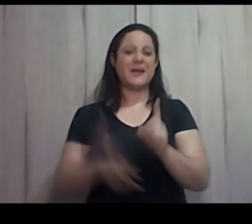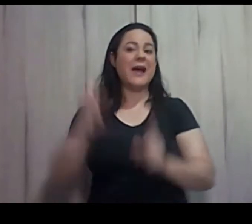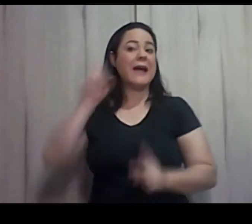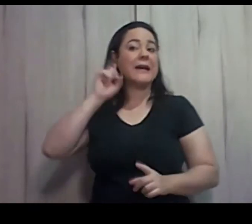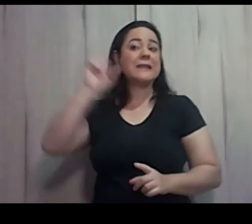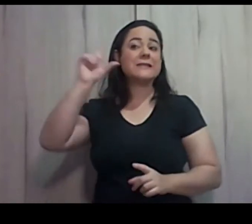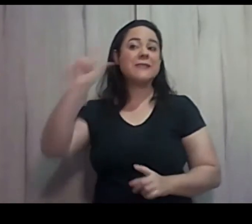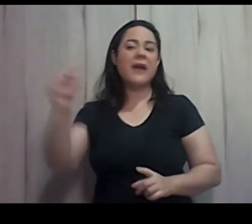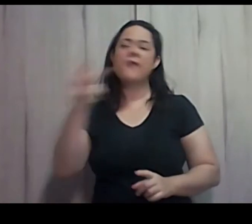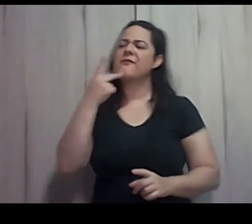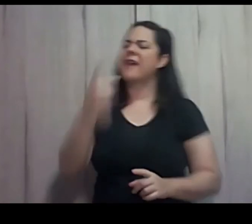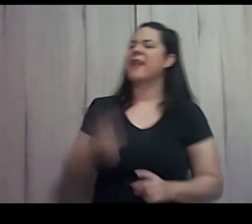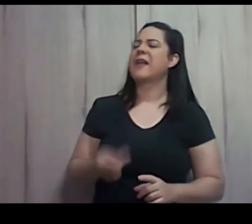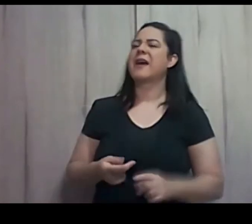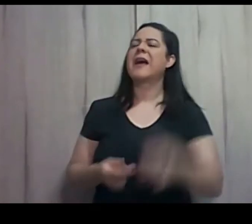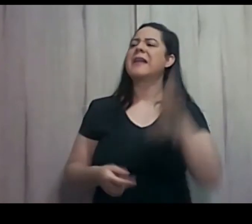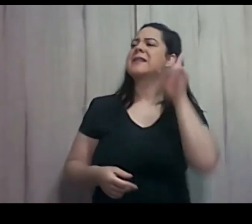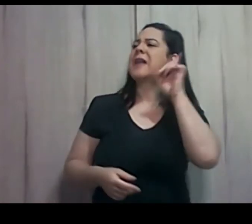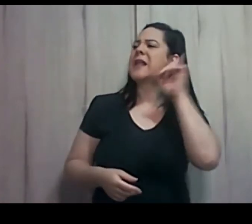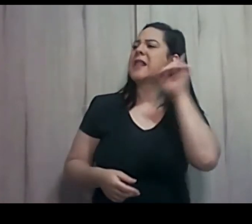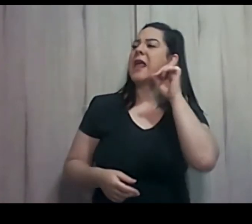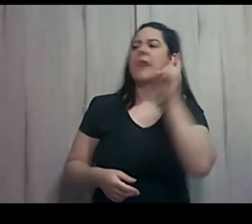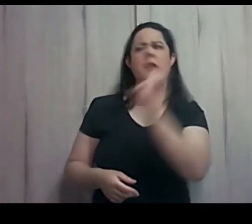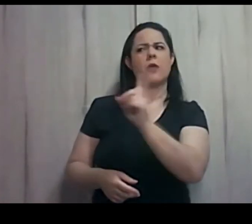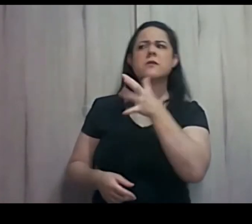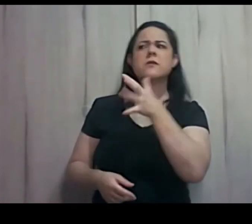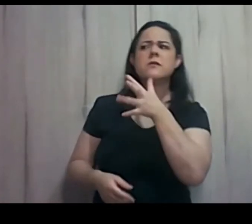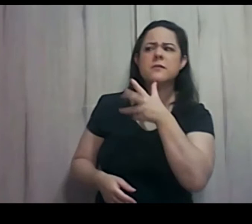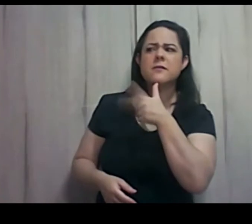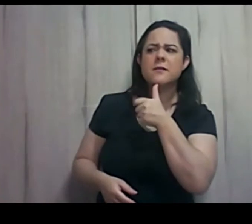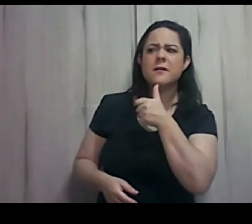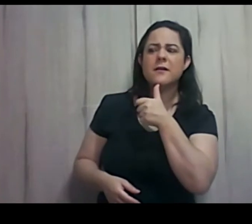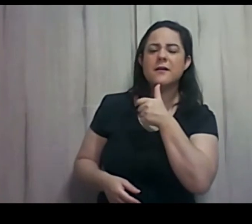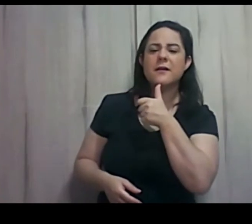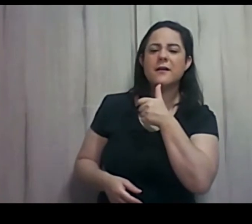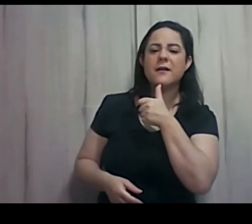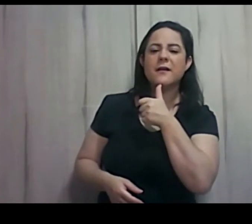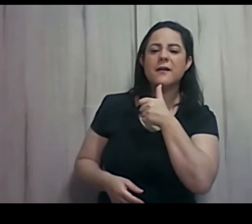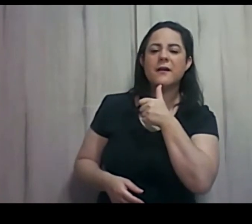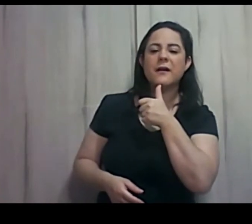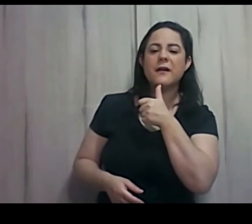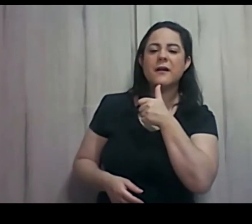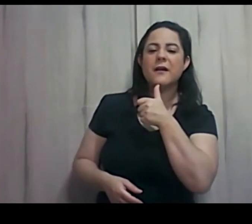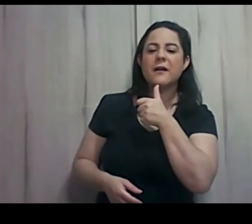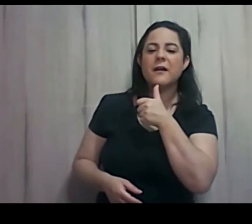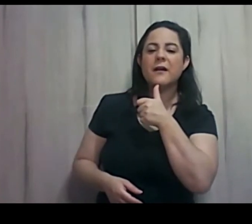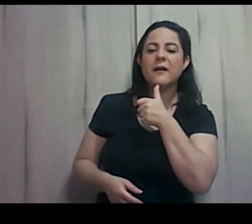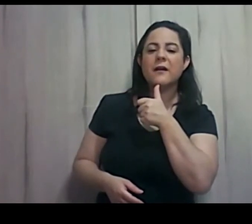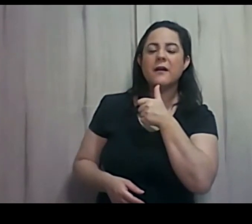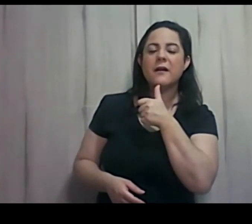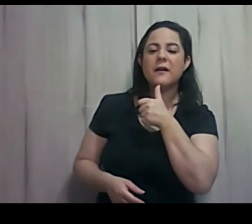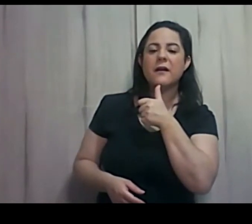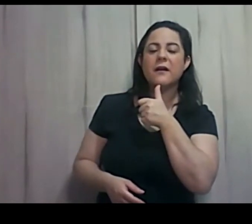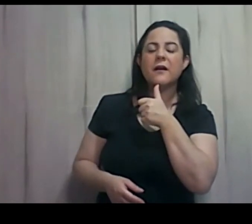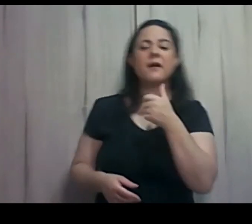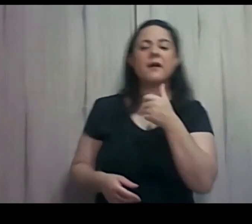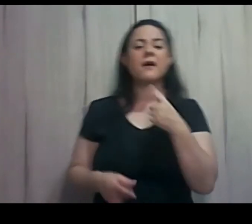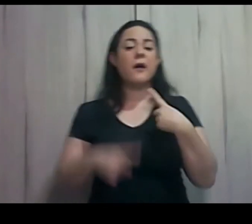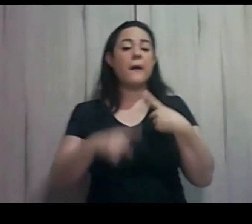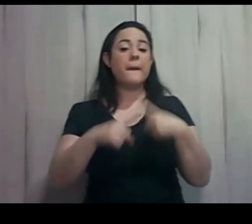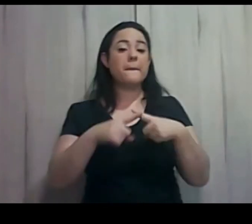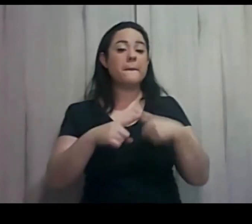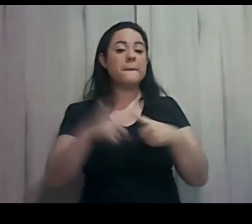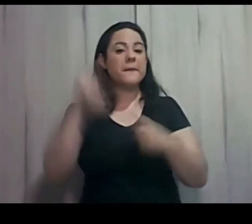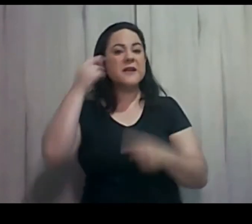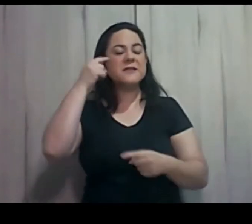você diz assim: Daniele, vê se não demora. Não fica se distraindo pela rua. Porque a gente tem a ideia de que